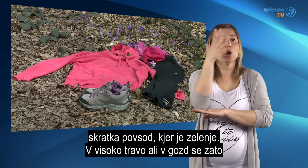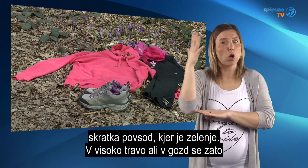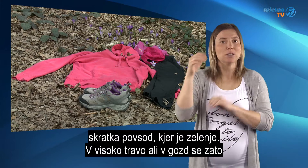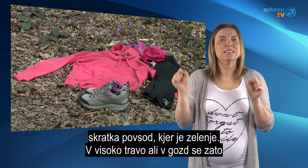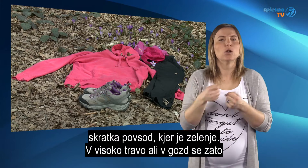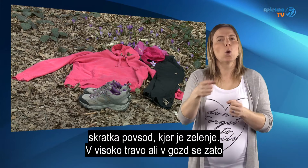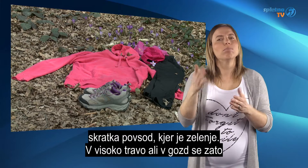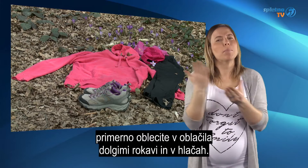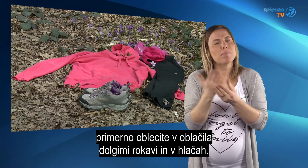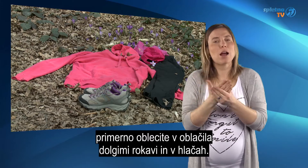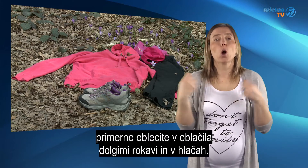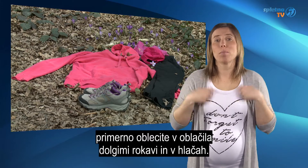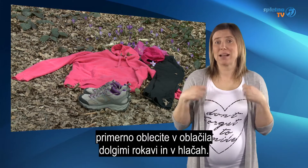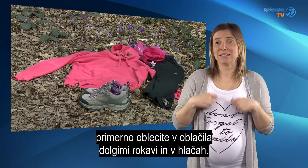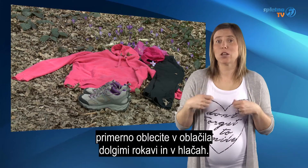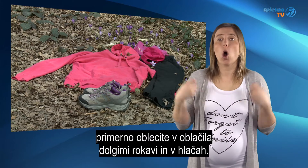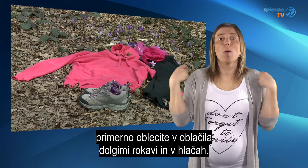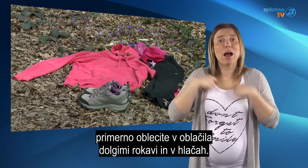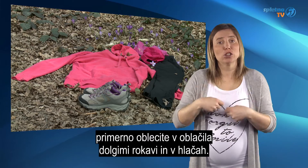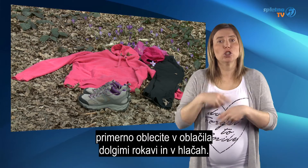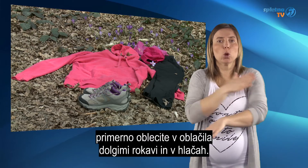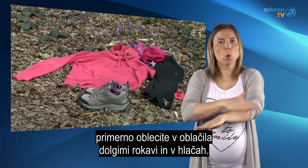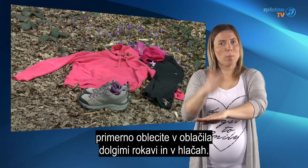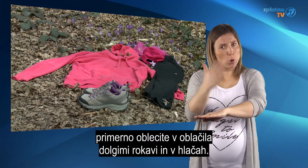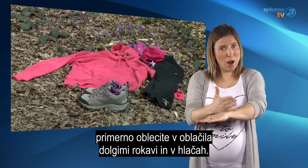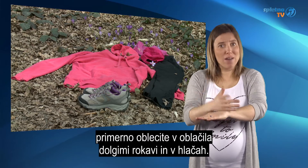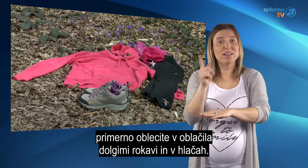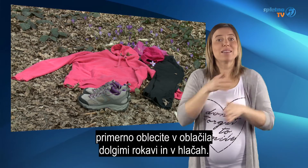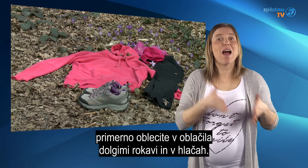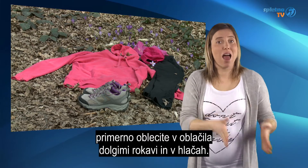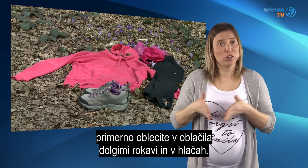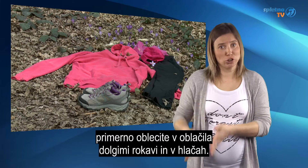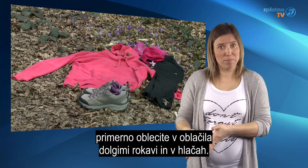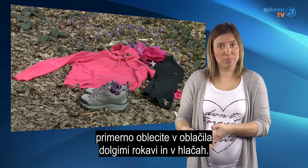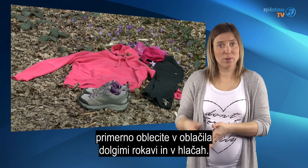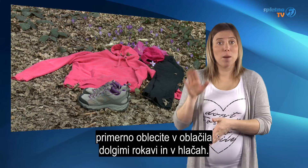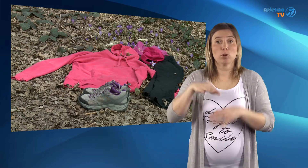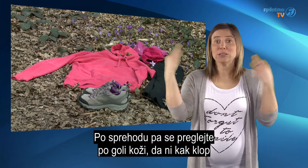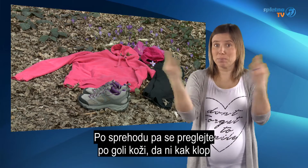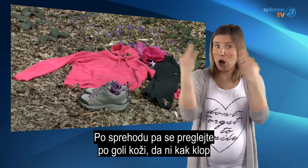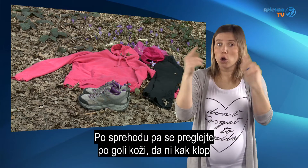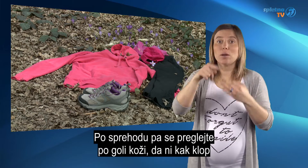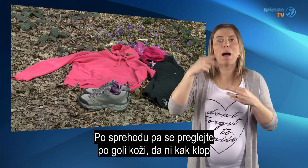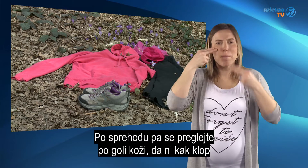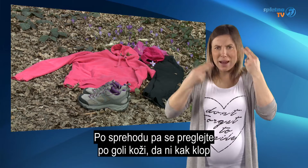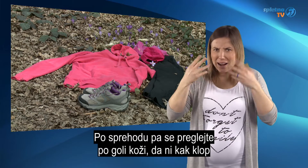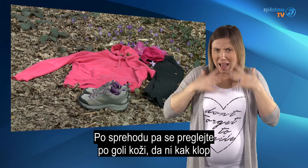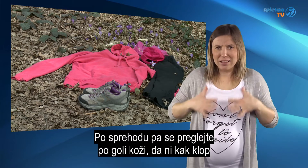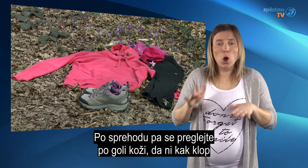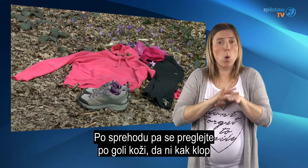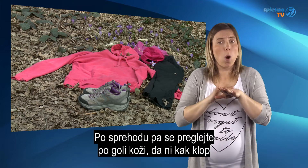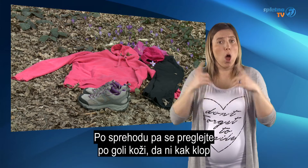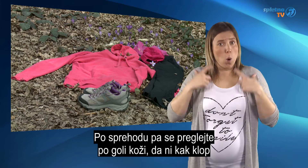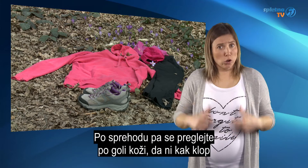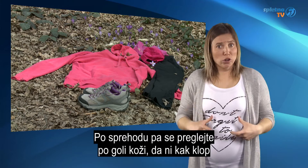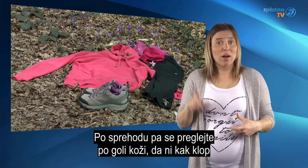ali v gozd se zato primerno oblecite, oblačila z dolgimi rokavi in v hlačah, po sprehodu pa se